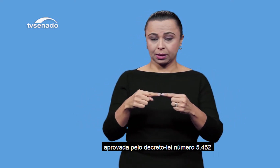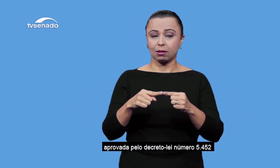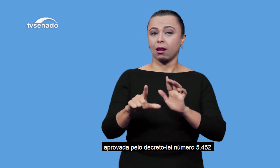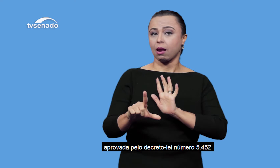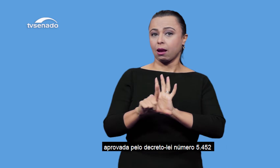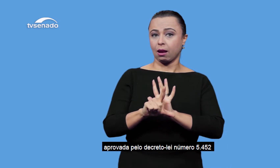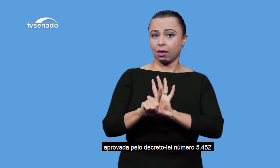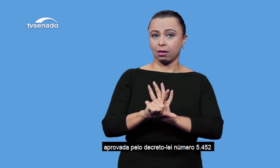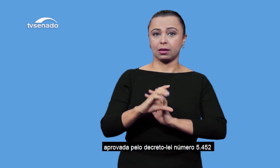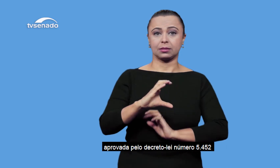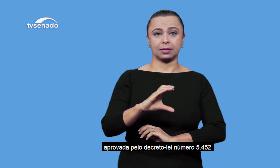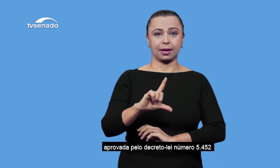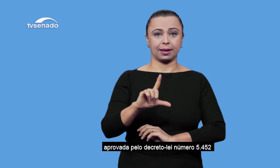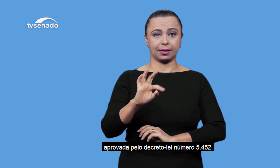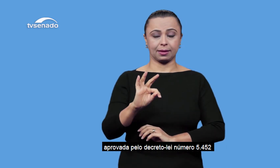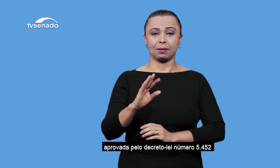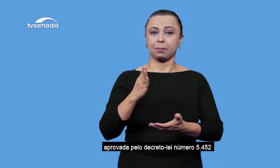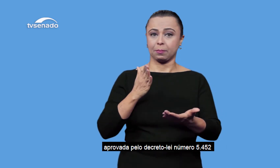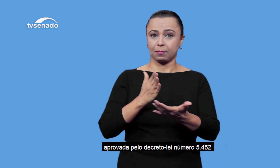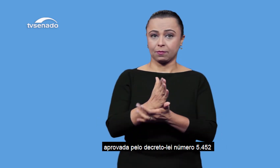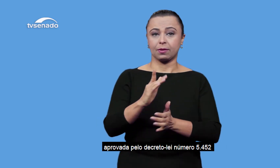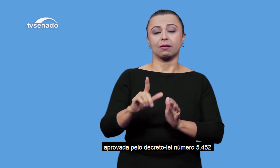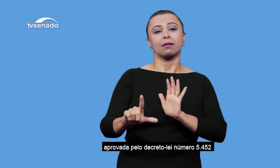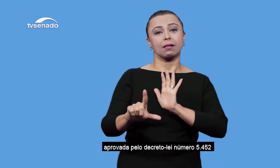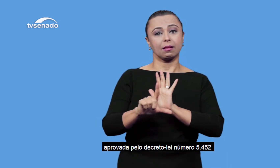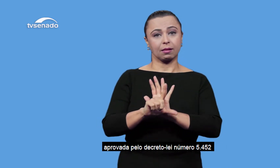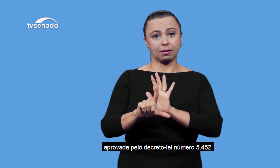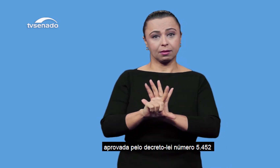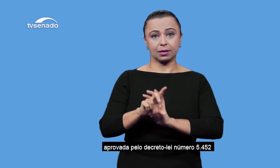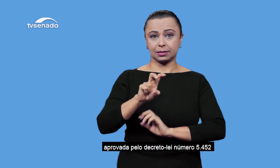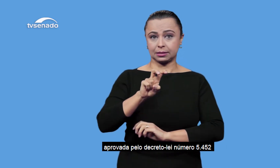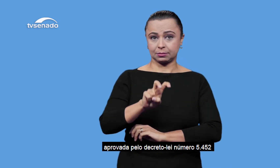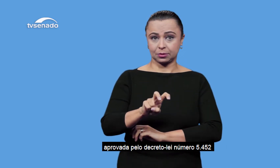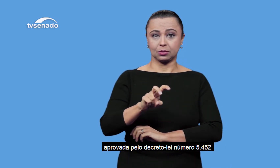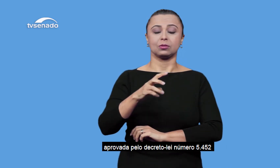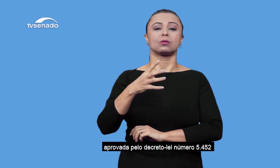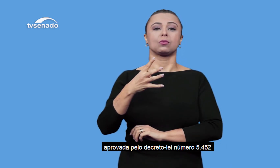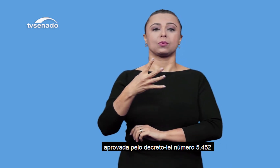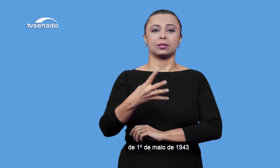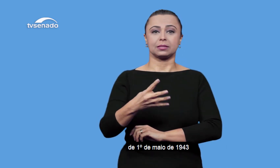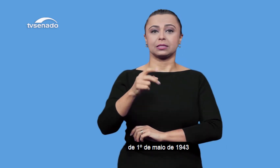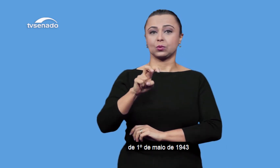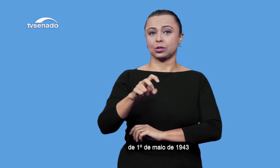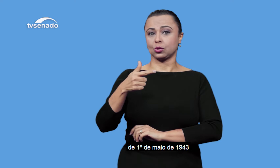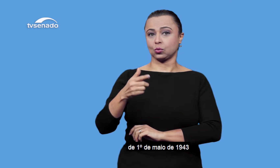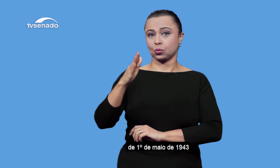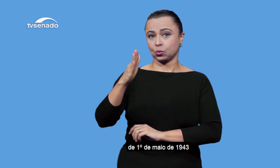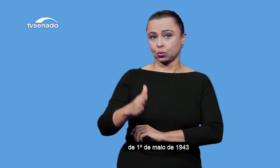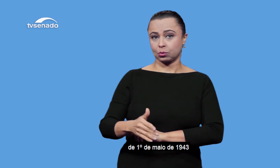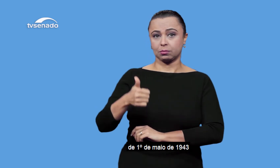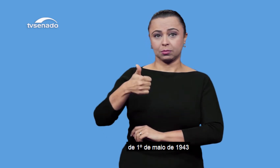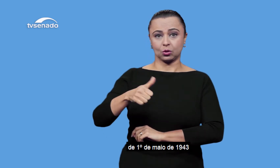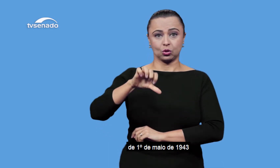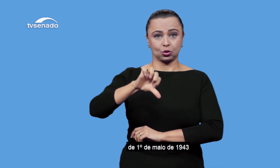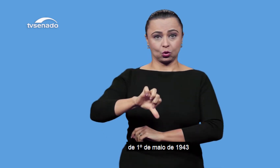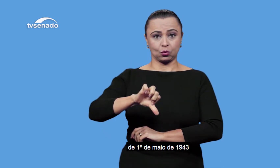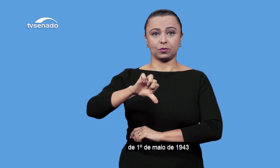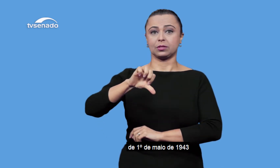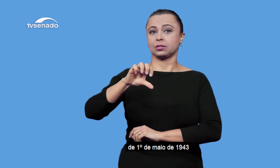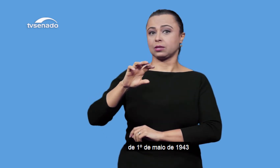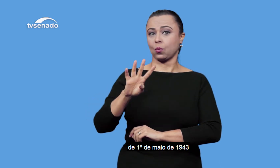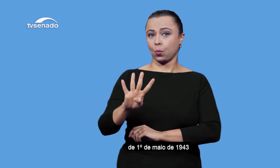aprovada pelo decreto-lei número 5.452 de 1º de maio de